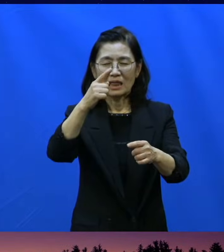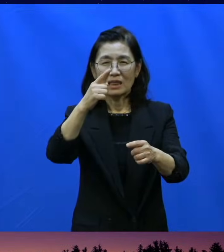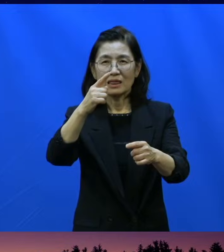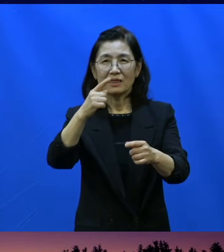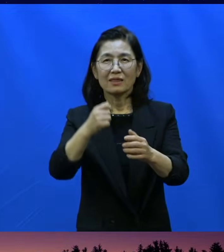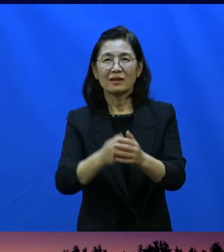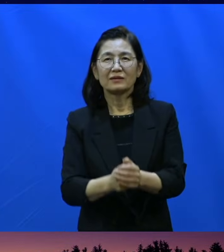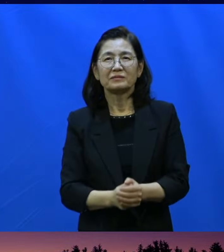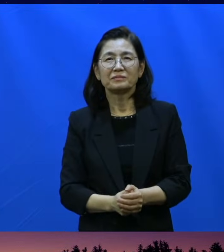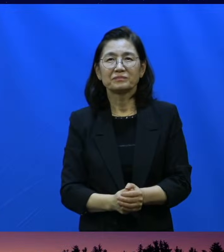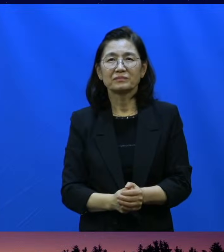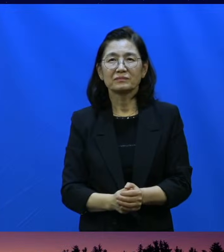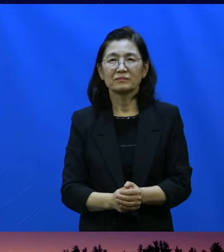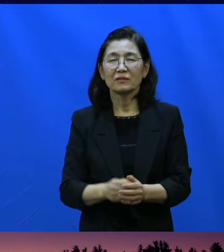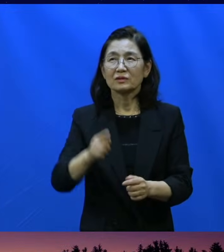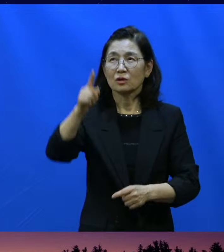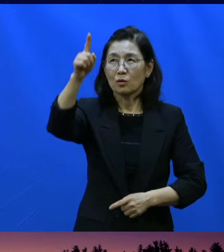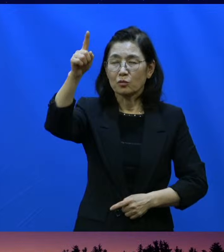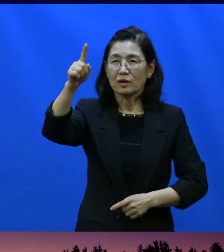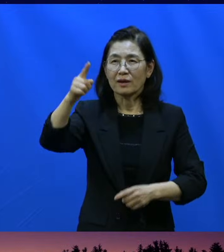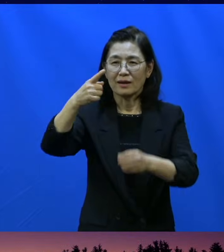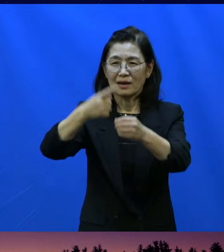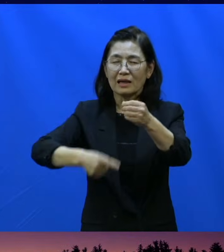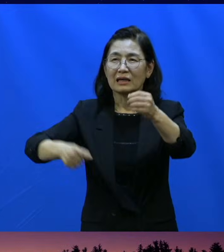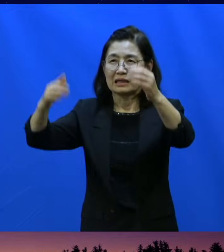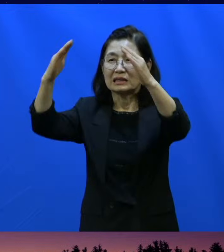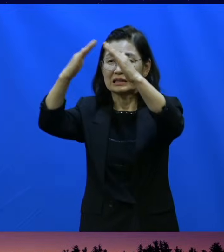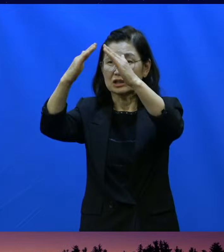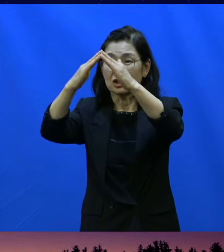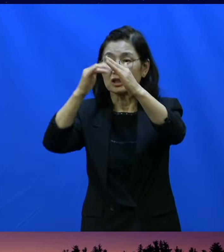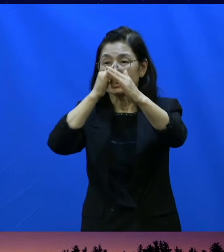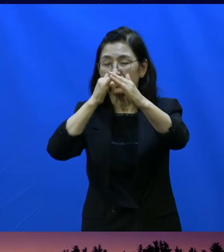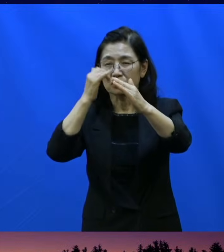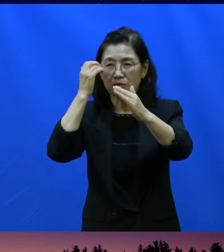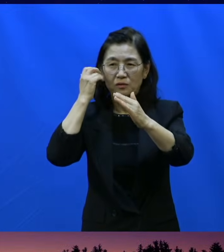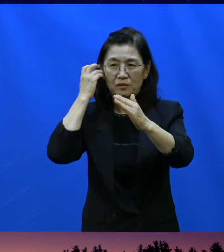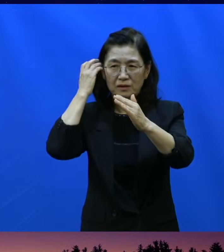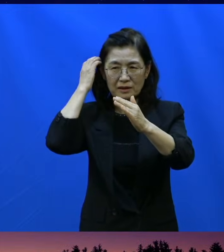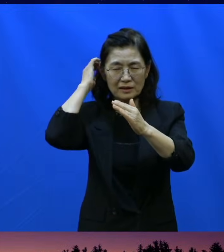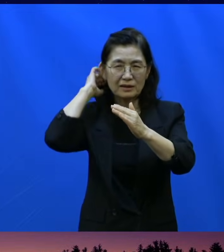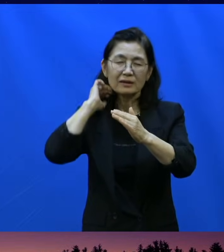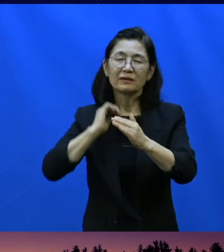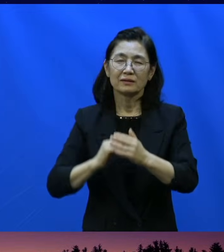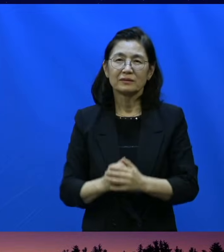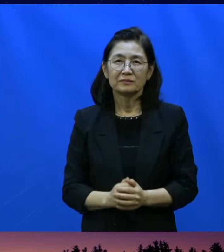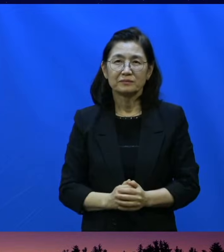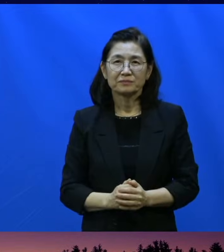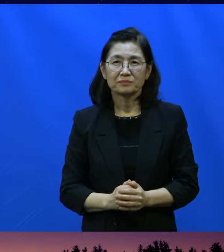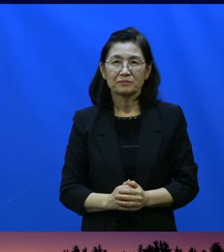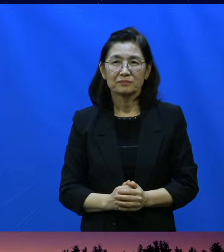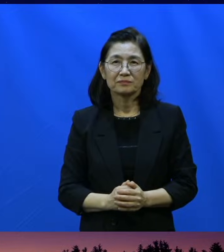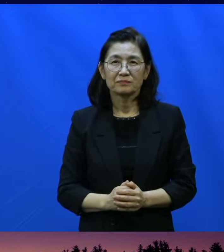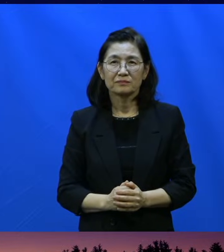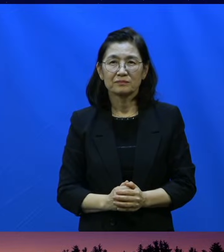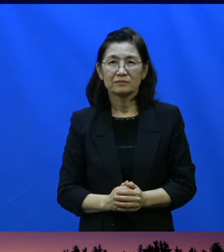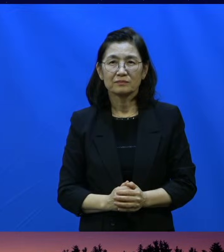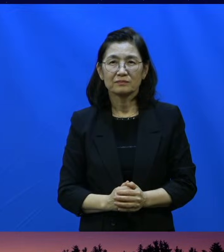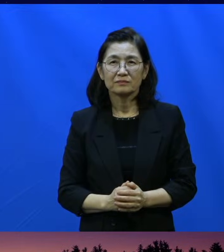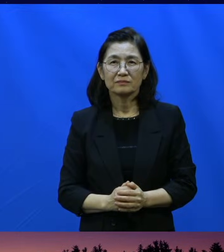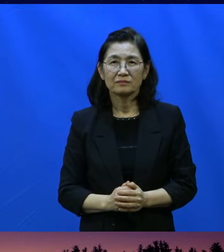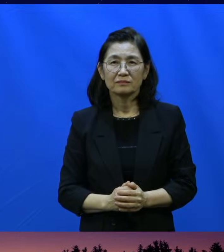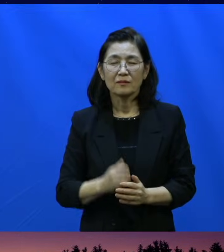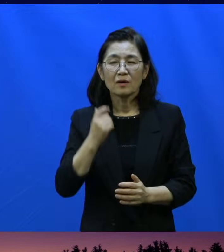그 절 위에 있었어요. 절이 있었어요. 절이. 어릴 때 아주 선명해요. 저는 절 문화가